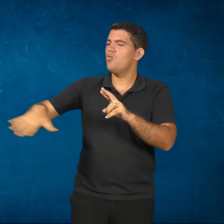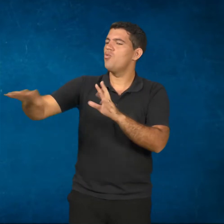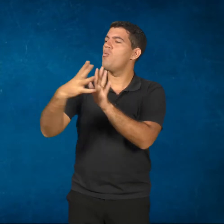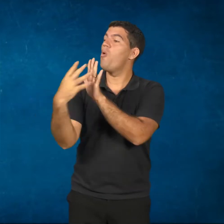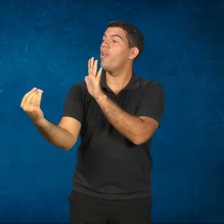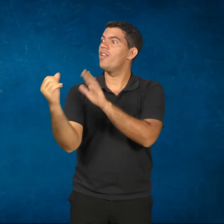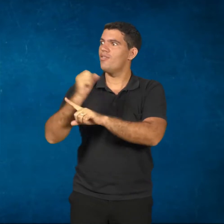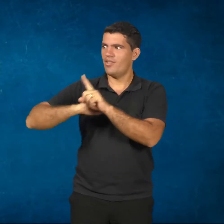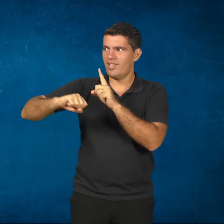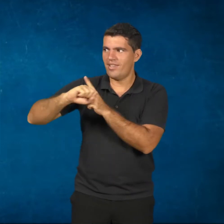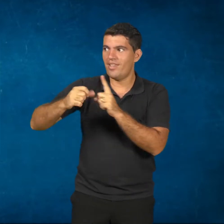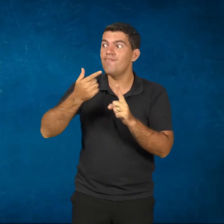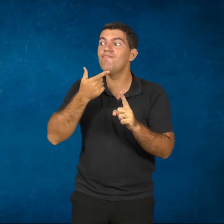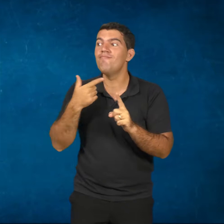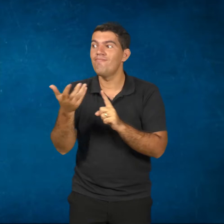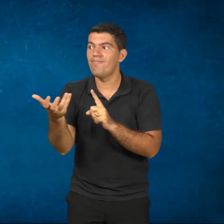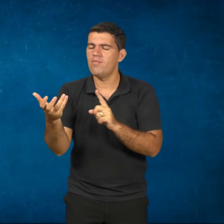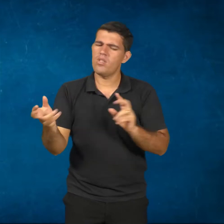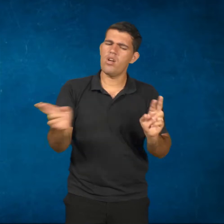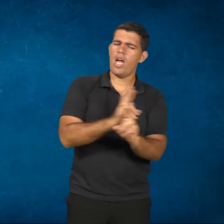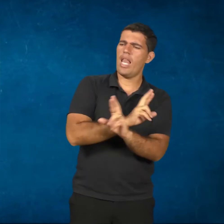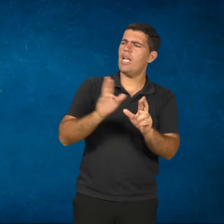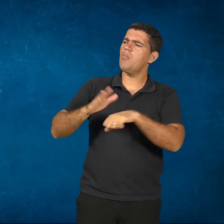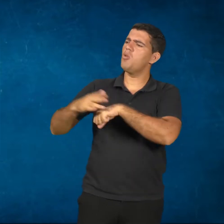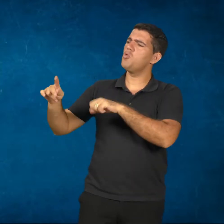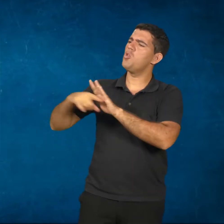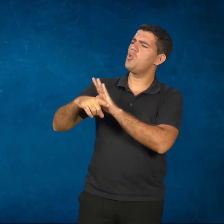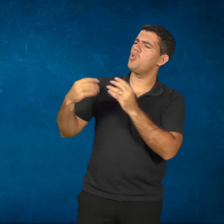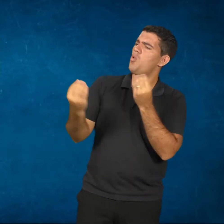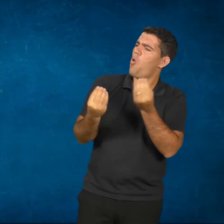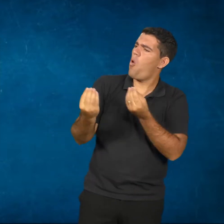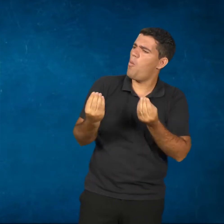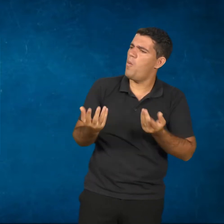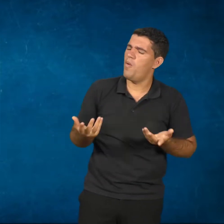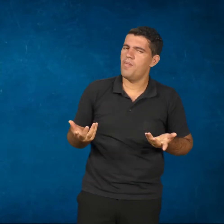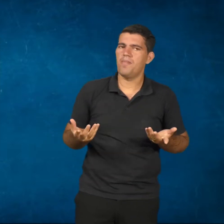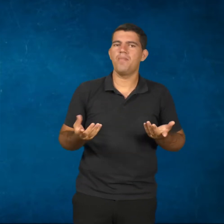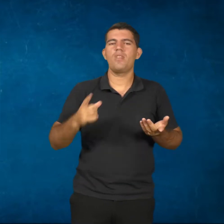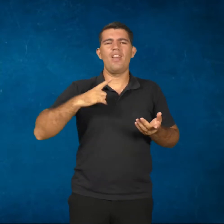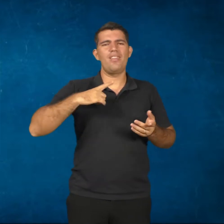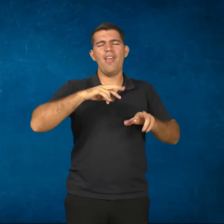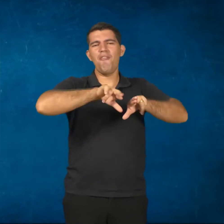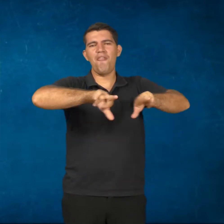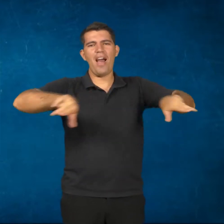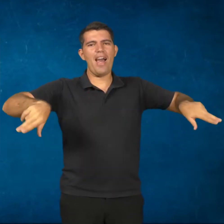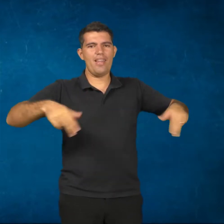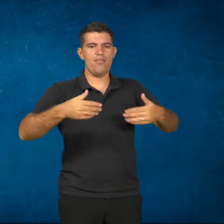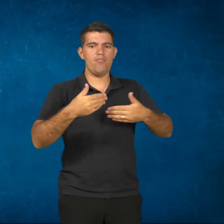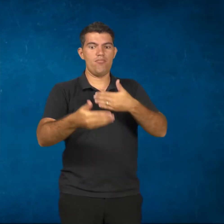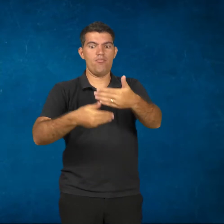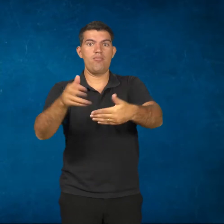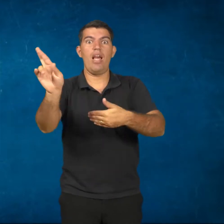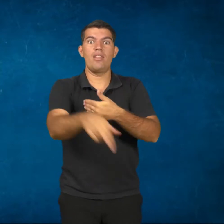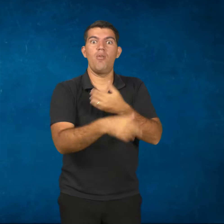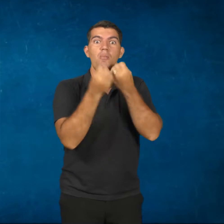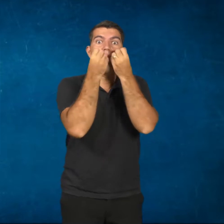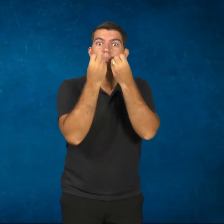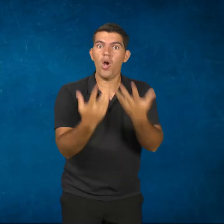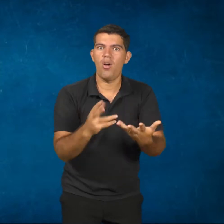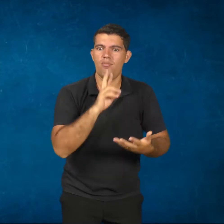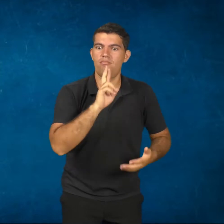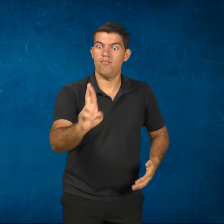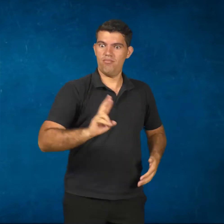né? Como é que o senhor analisa essa relação atualmente? Há uma série de consequências positivas de